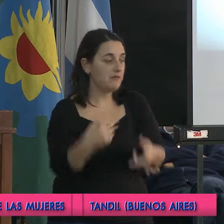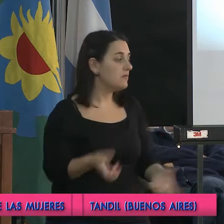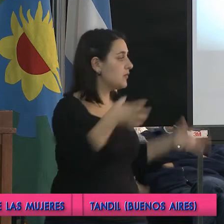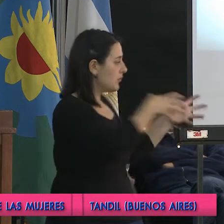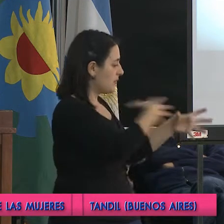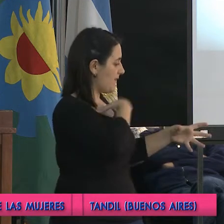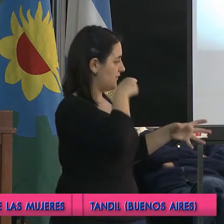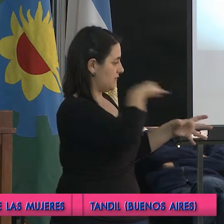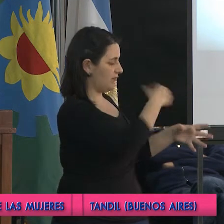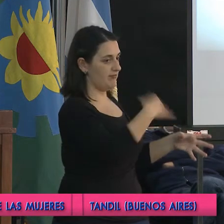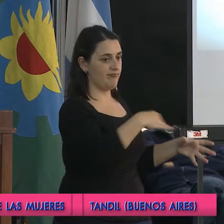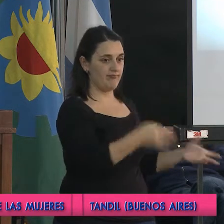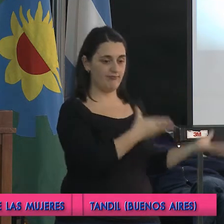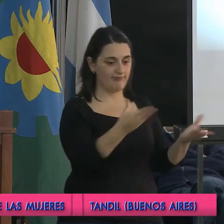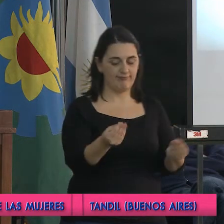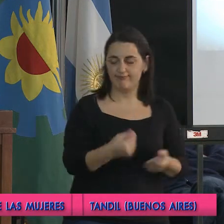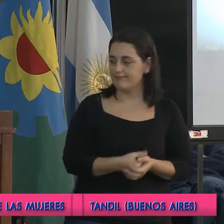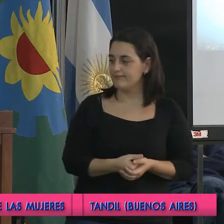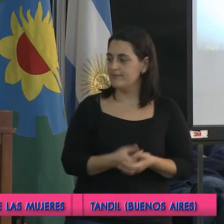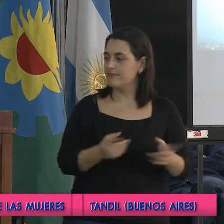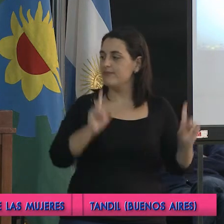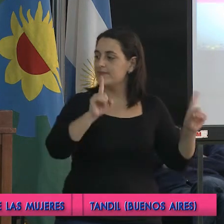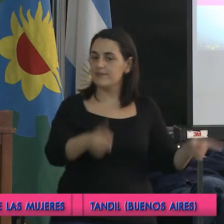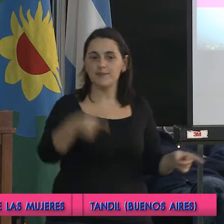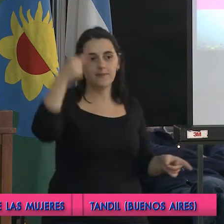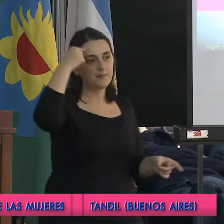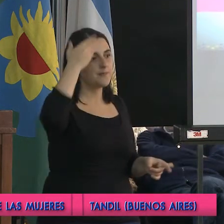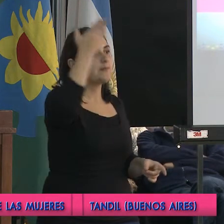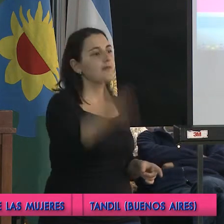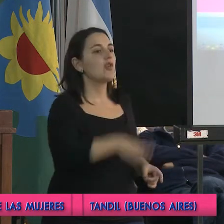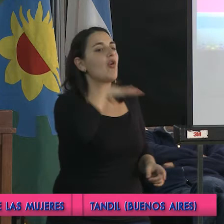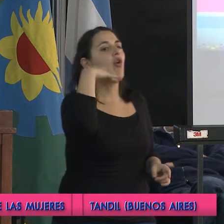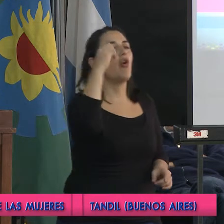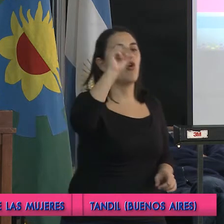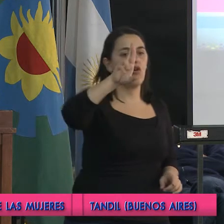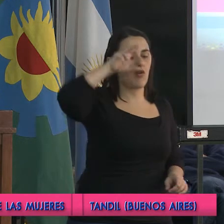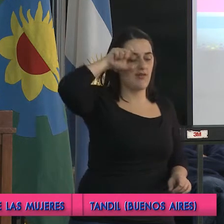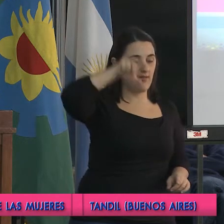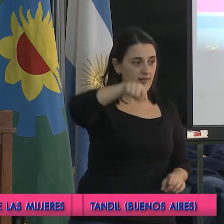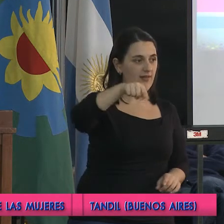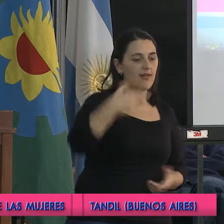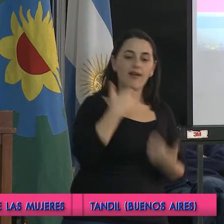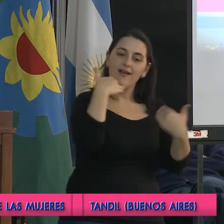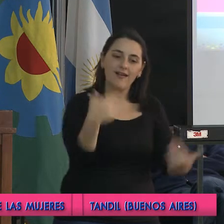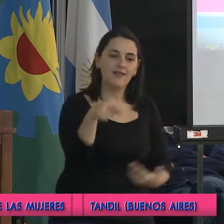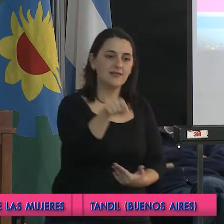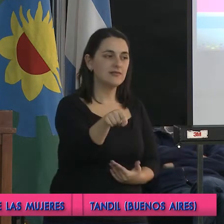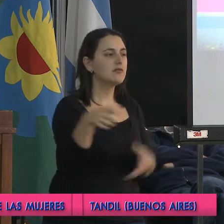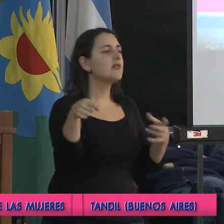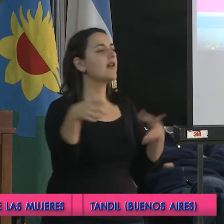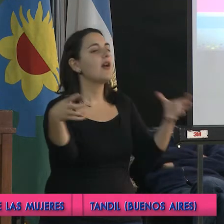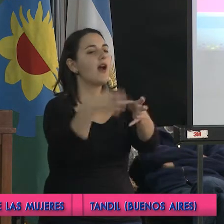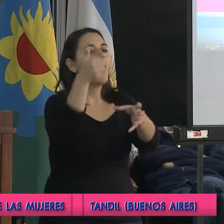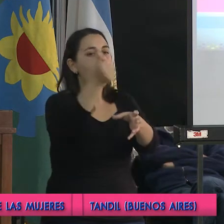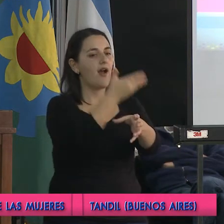Público. Para cerrar, quiero agradecerle a Jorge Coronel, que es el representante de AFCA